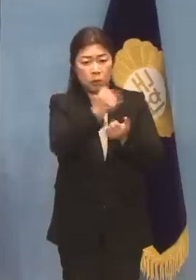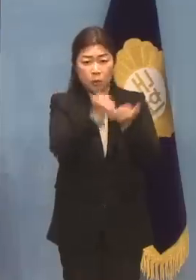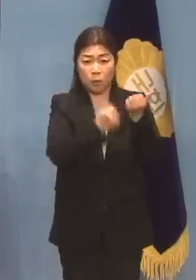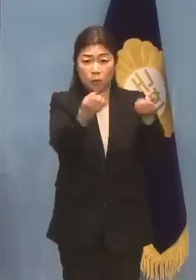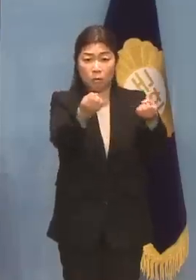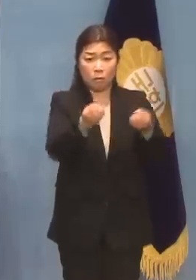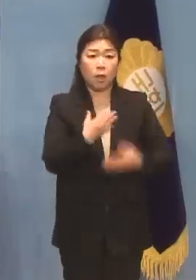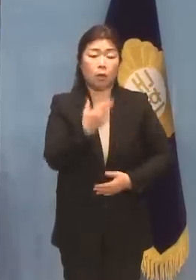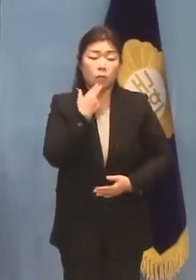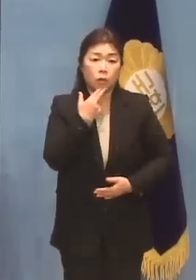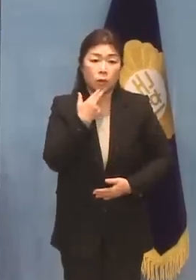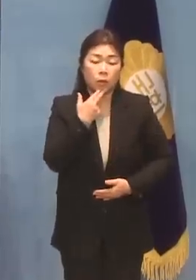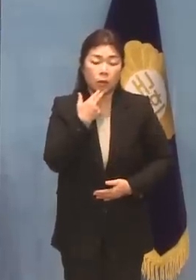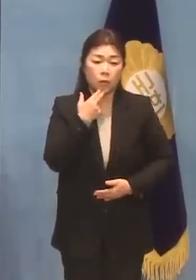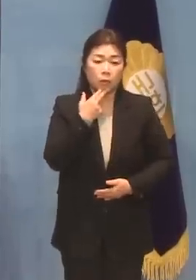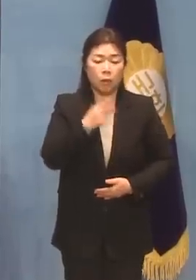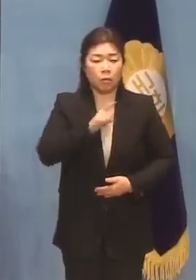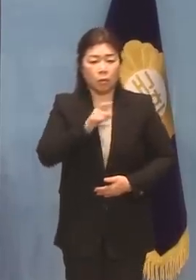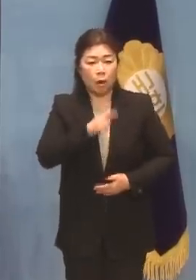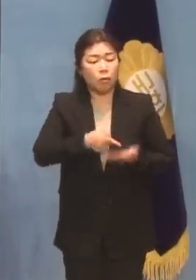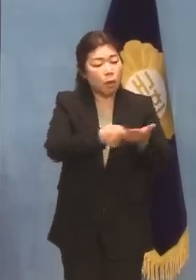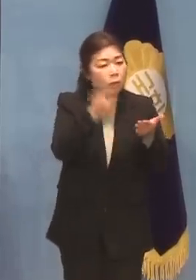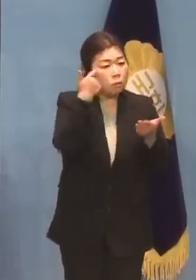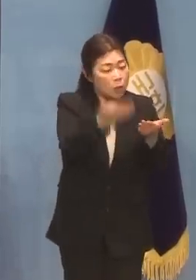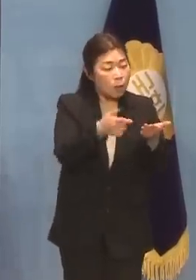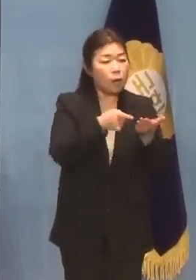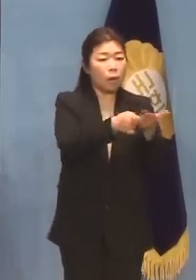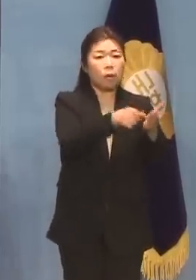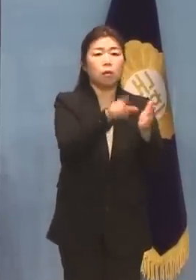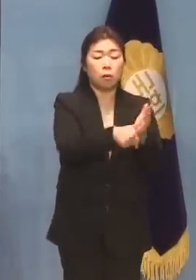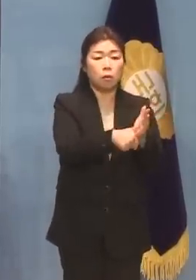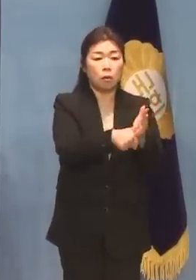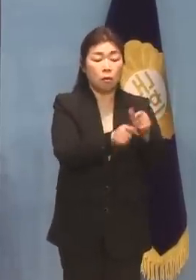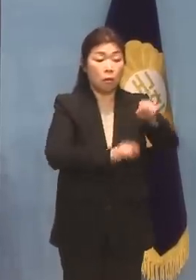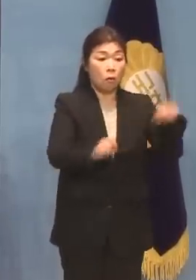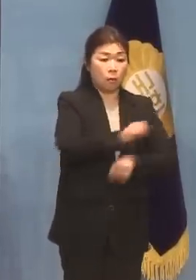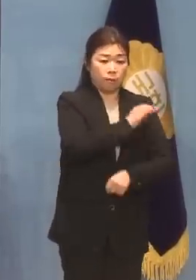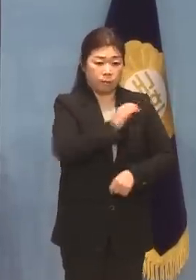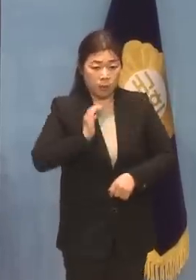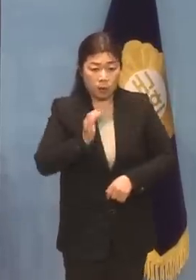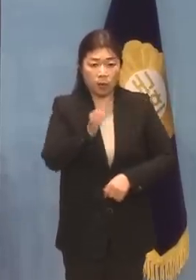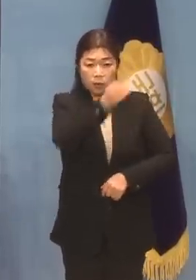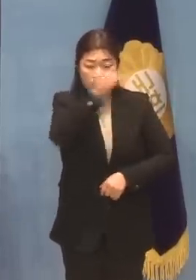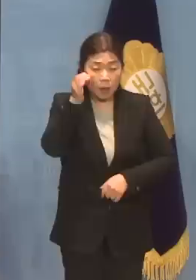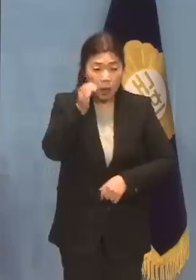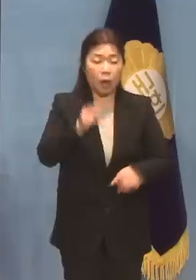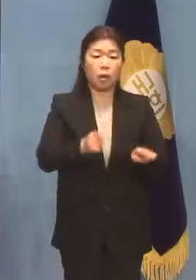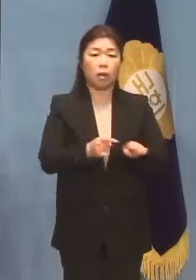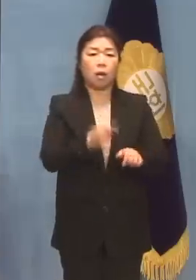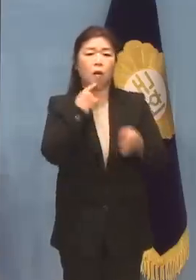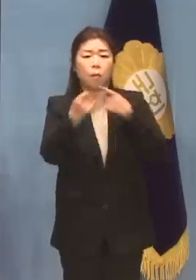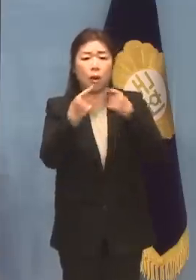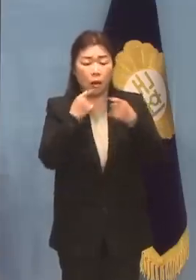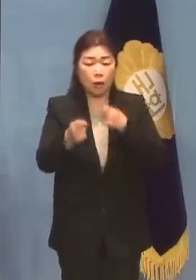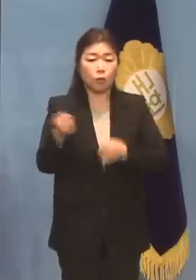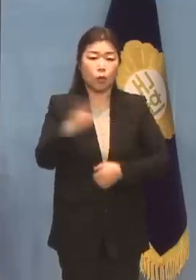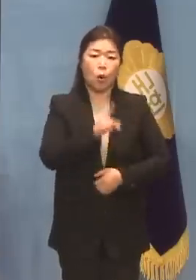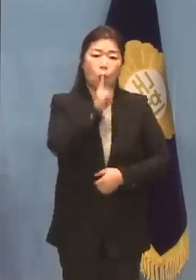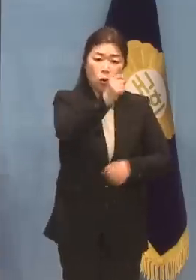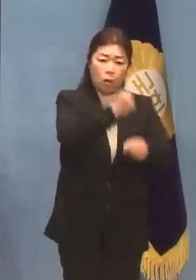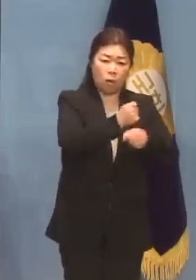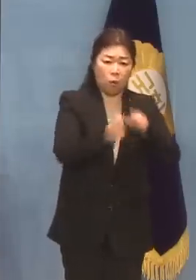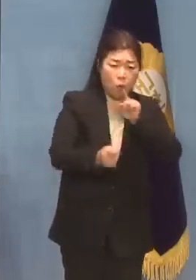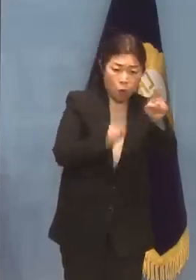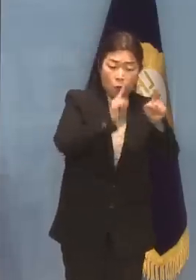해명하기는커녕 정당한 의혹 제기에 대해서 온갖 협박과 함께 고소장을 남발하면서 국민의 알